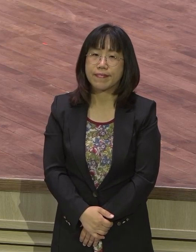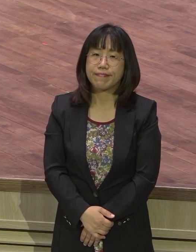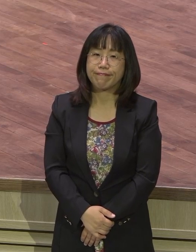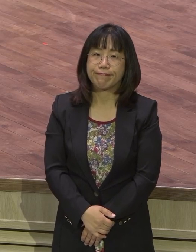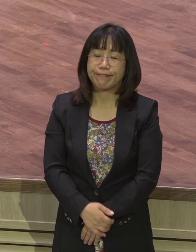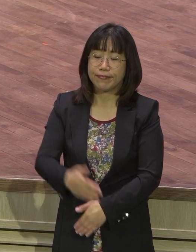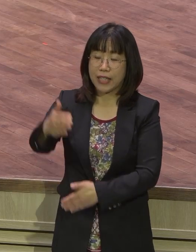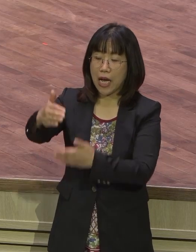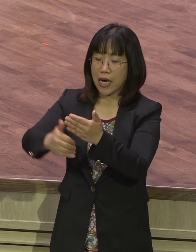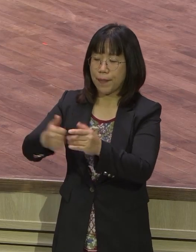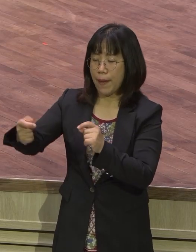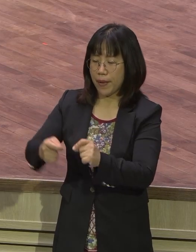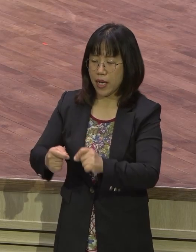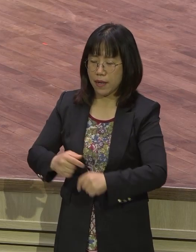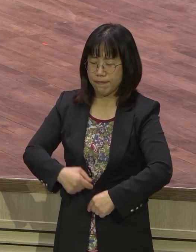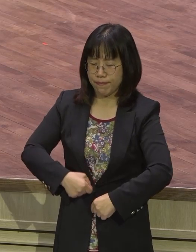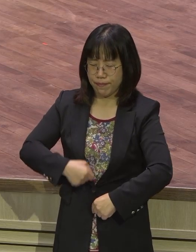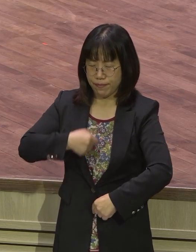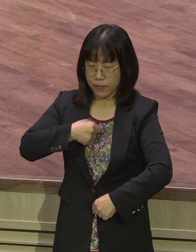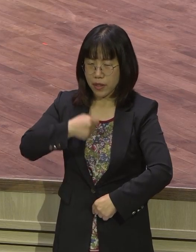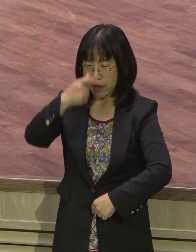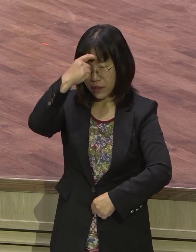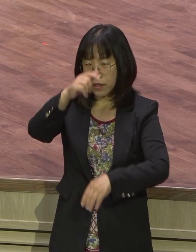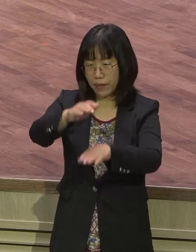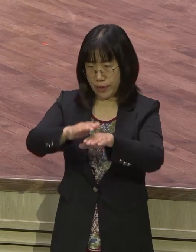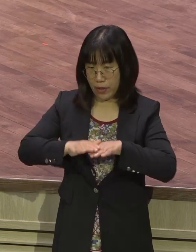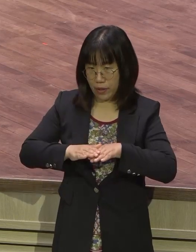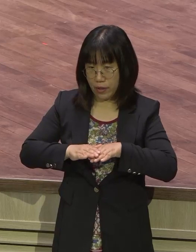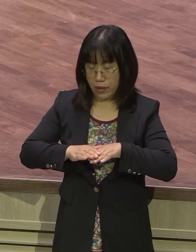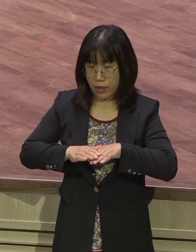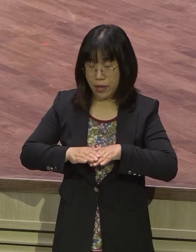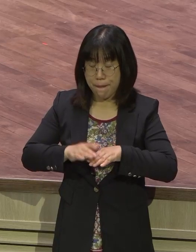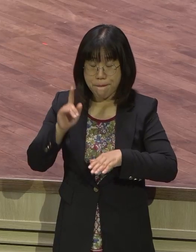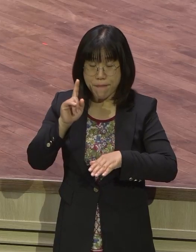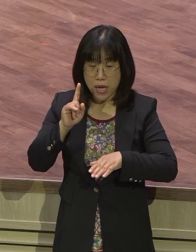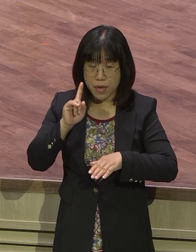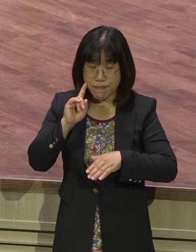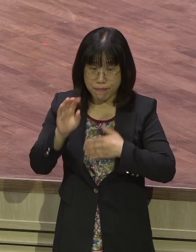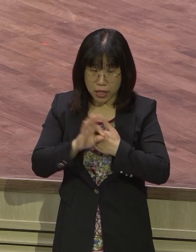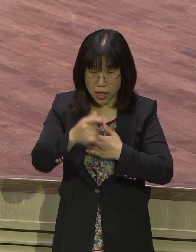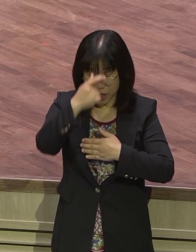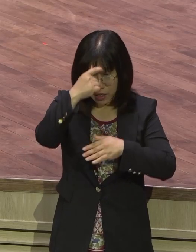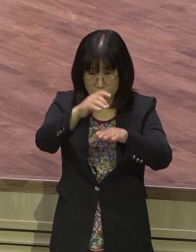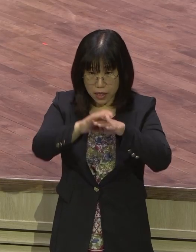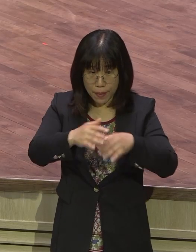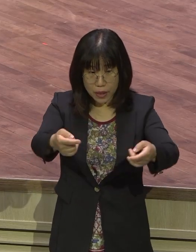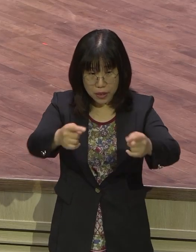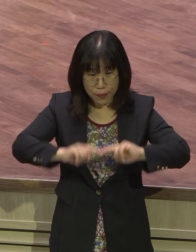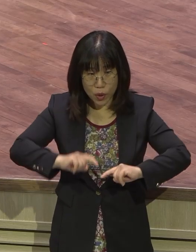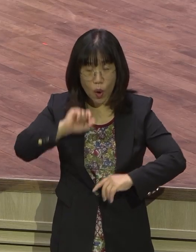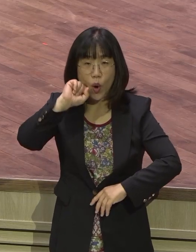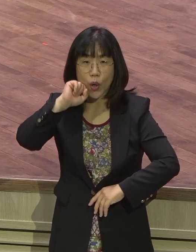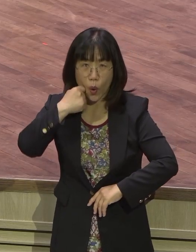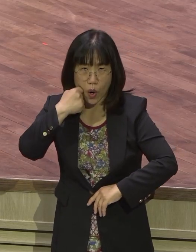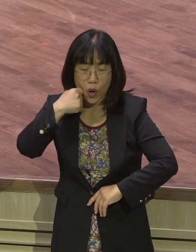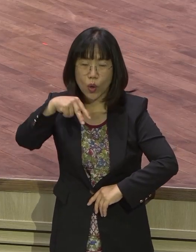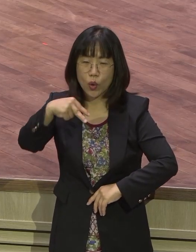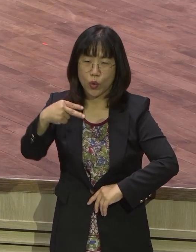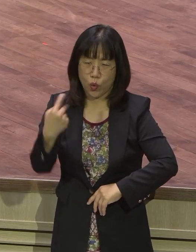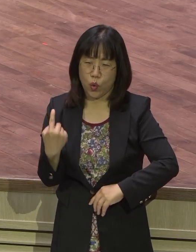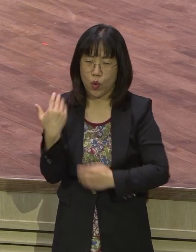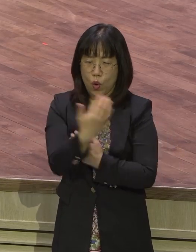하나님 앞에 정식으로 예배 드리세요 못나오는 하나님 하시는 환경이 그러니까 법이니까 못나오지만 하나님 앞에 지금